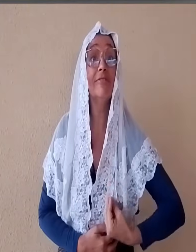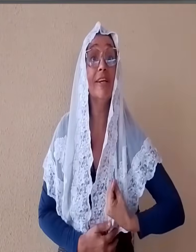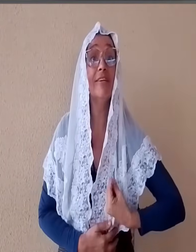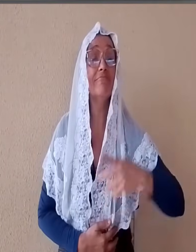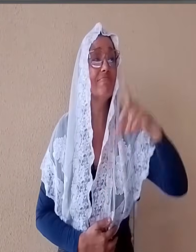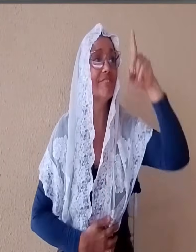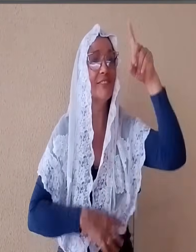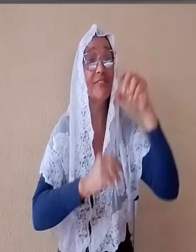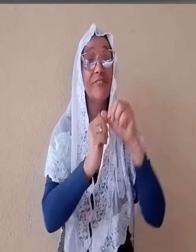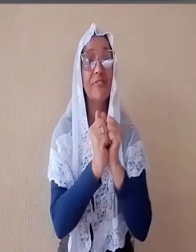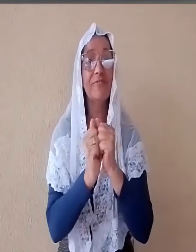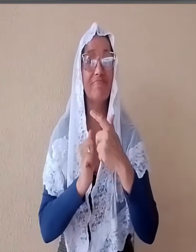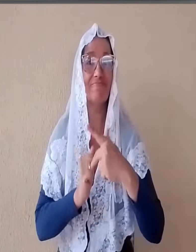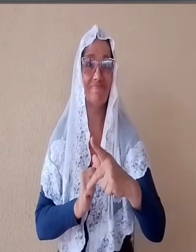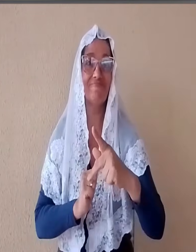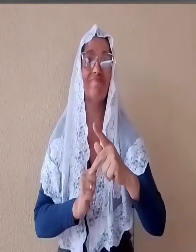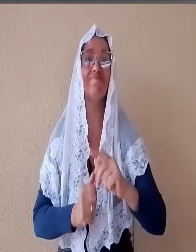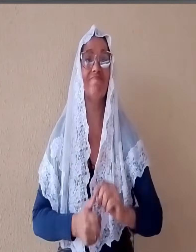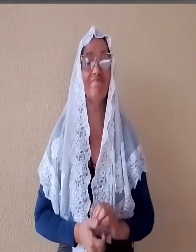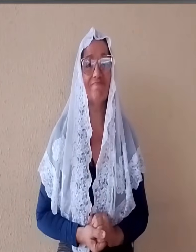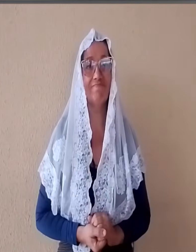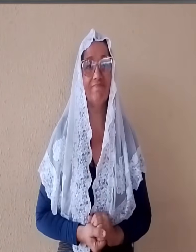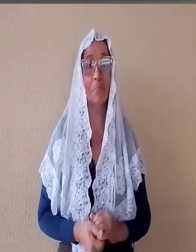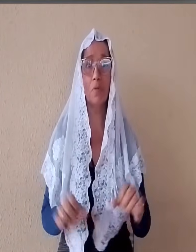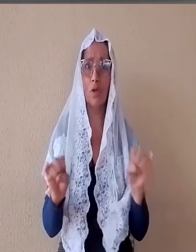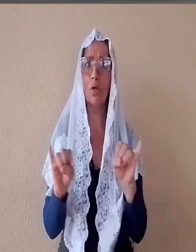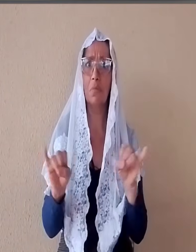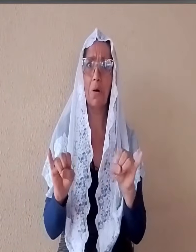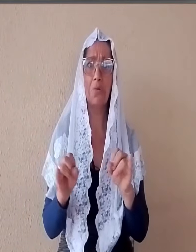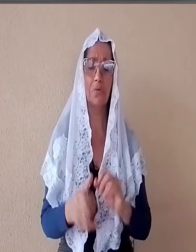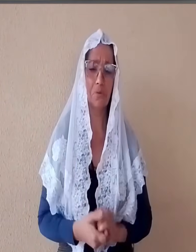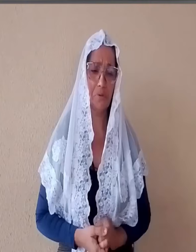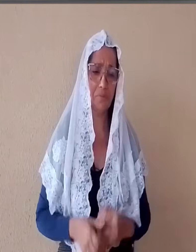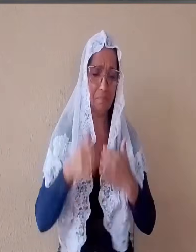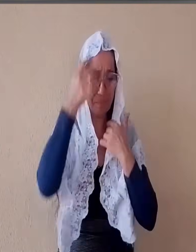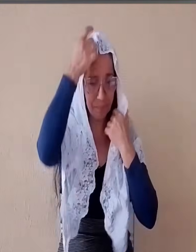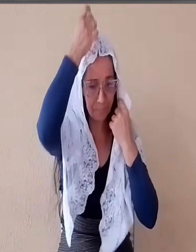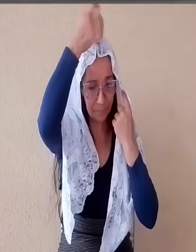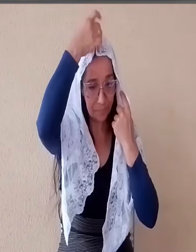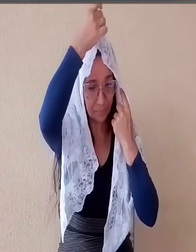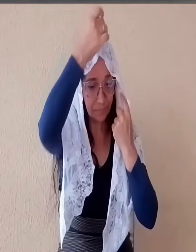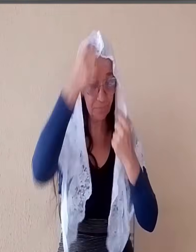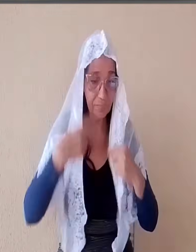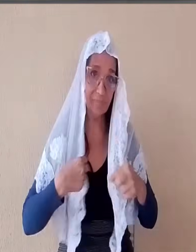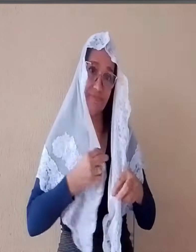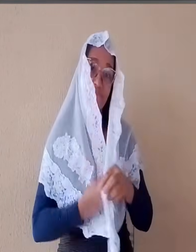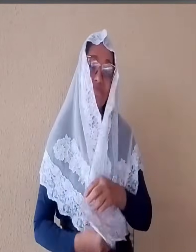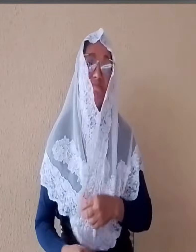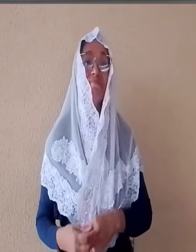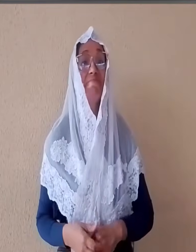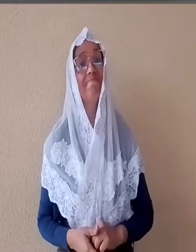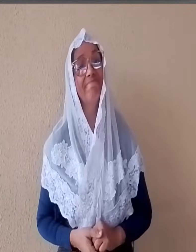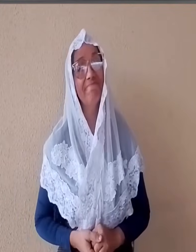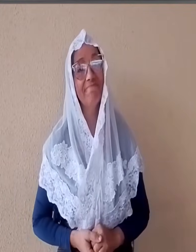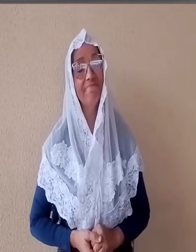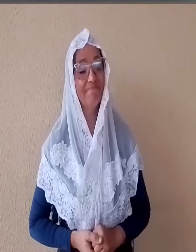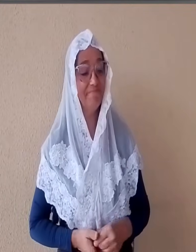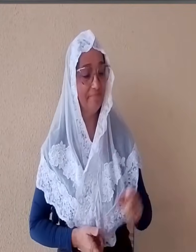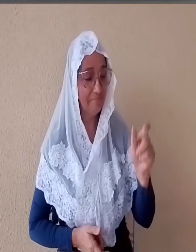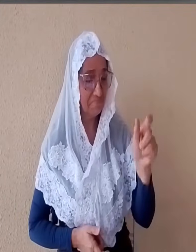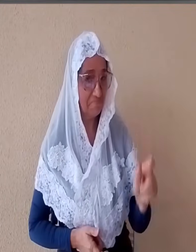de Josué, bendito é o nome do Senhor. Josué pegou ela com a mão, bendito é o nome do